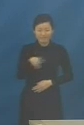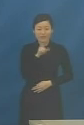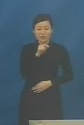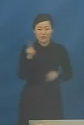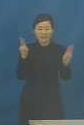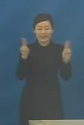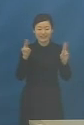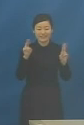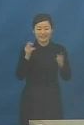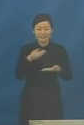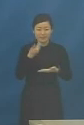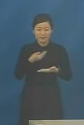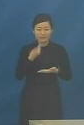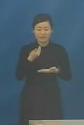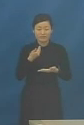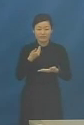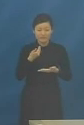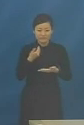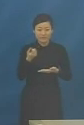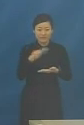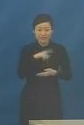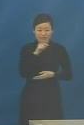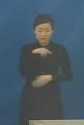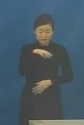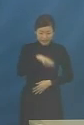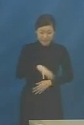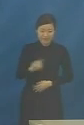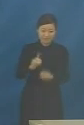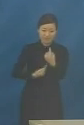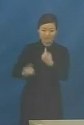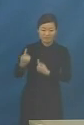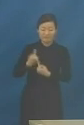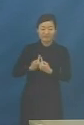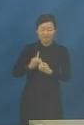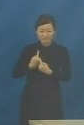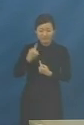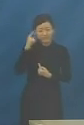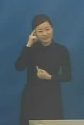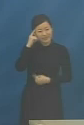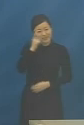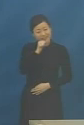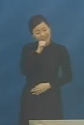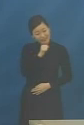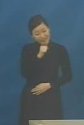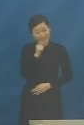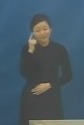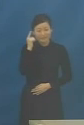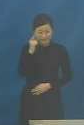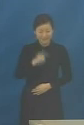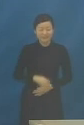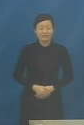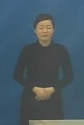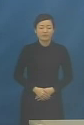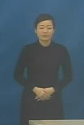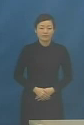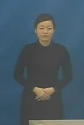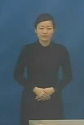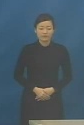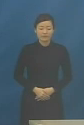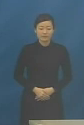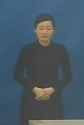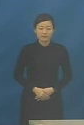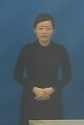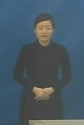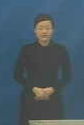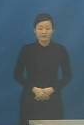を食べていただいたりまたあのとてるの方に生きていただくこと考えていただいてもよいのではないかと思いますまあこれ